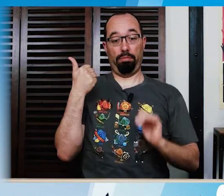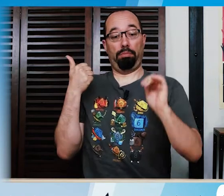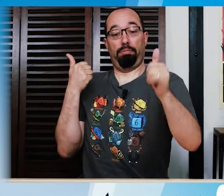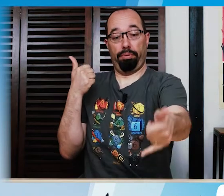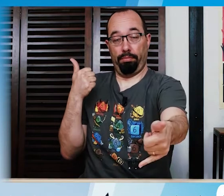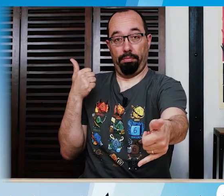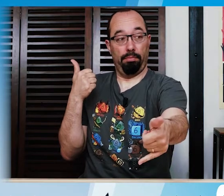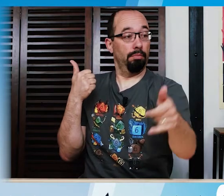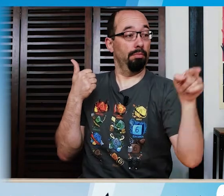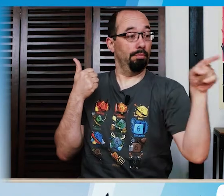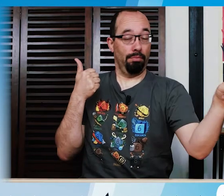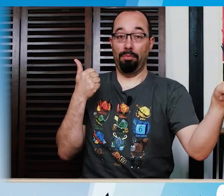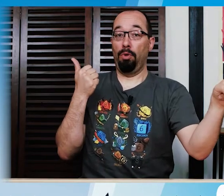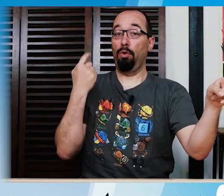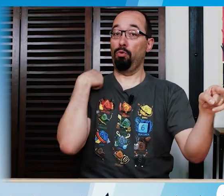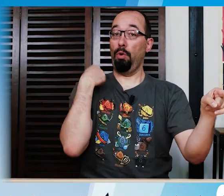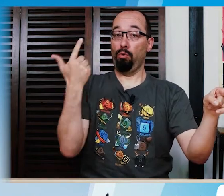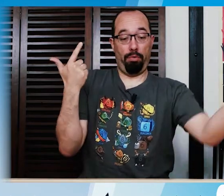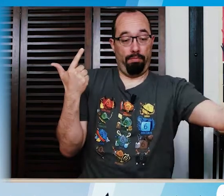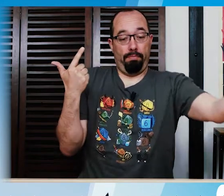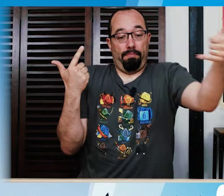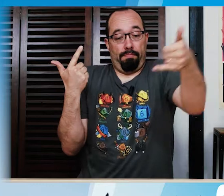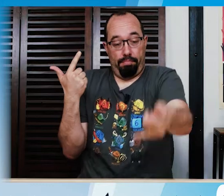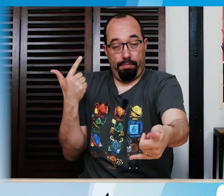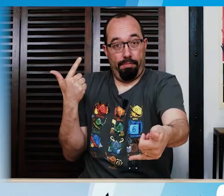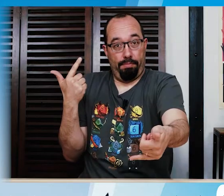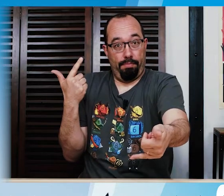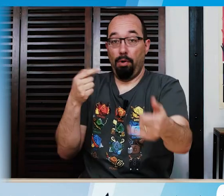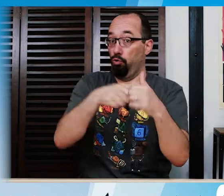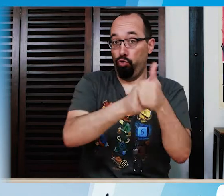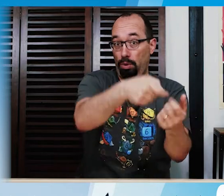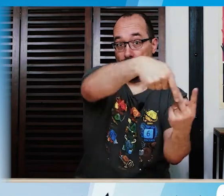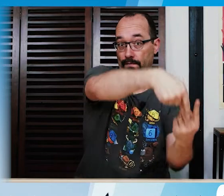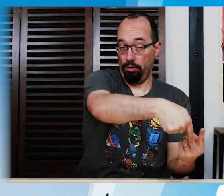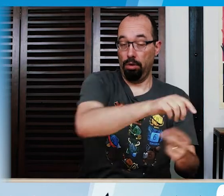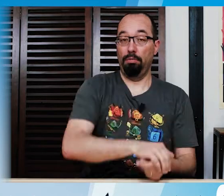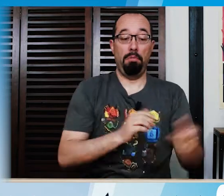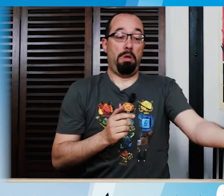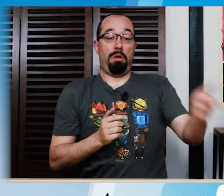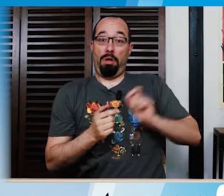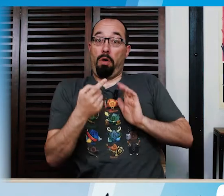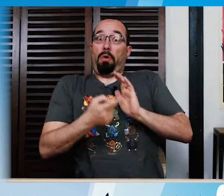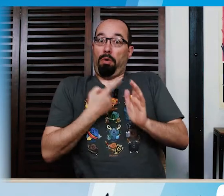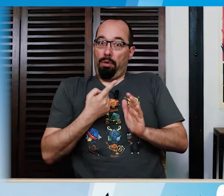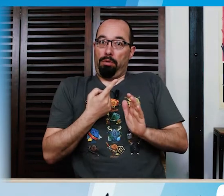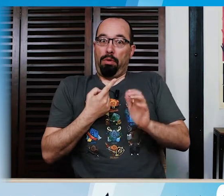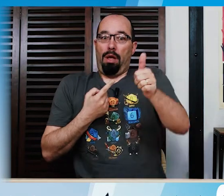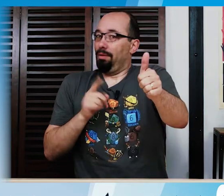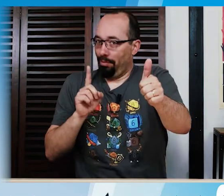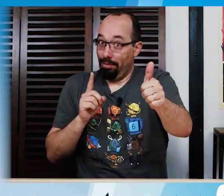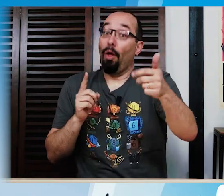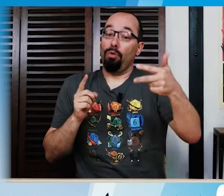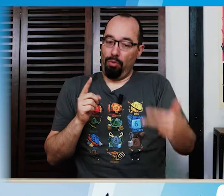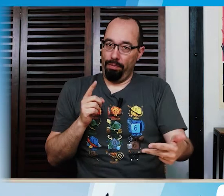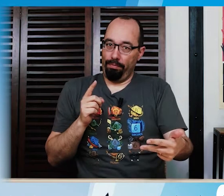Le joueur A commence ainsi le troupeau 1. À son tour, le joueur B commence le troupeau 2 en dessous du troupeau 1 dans le sens de